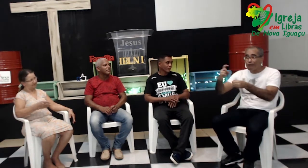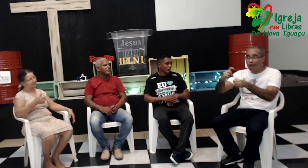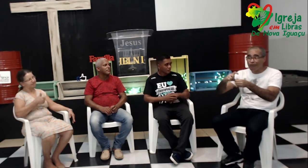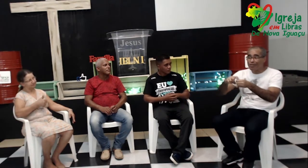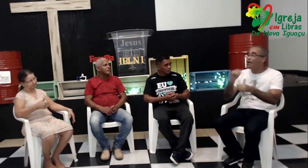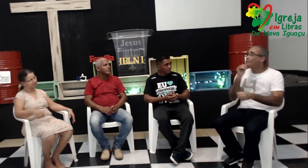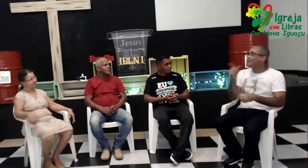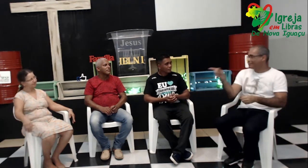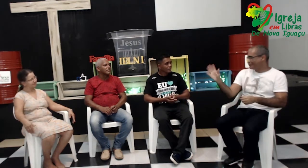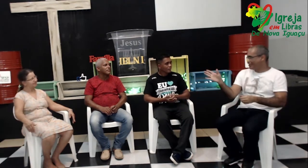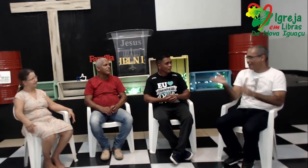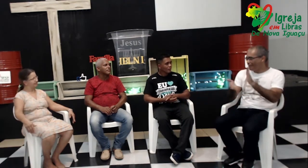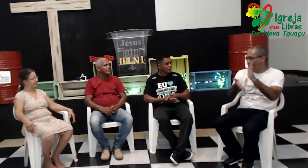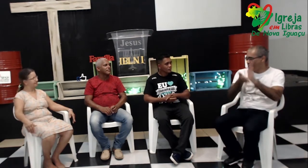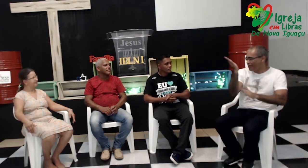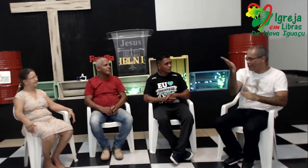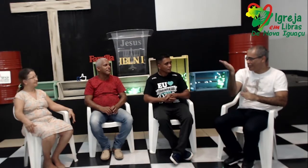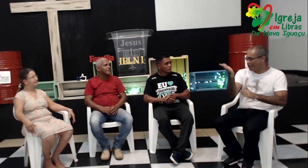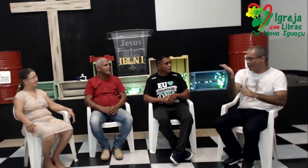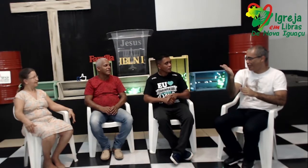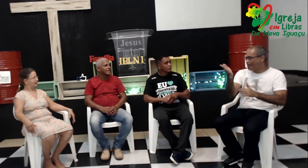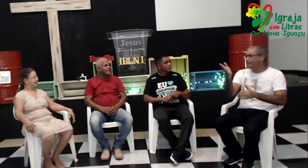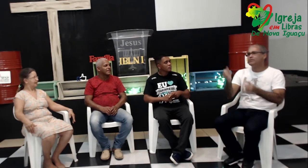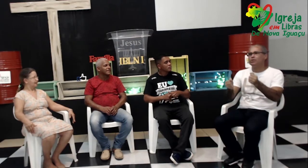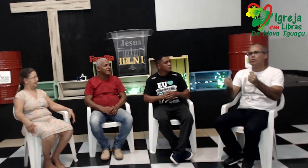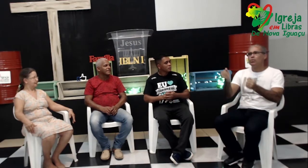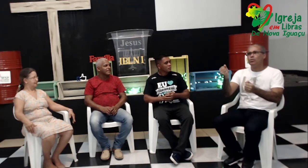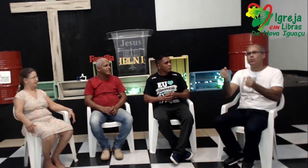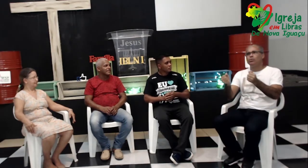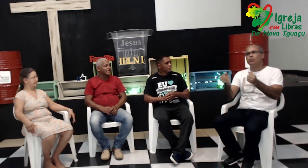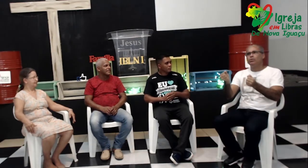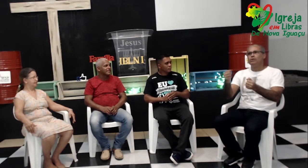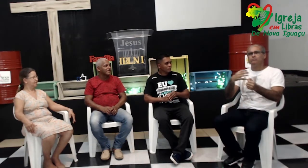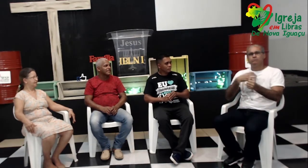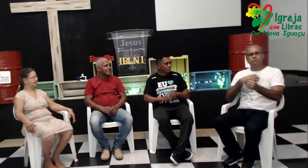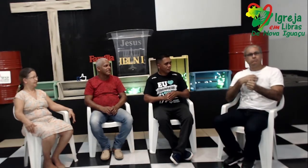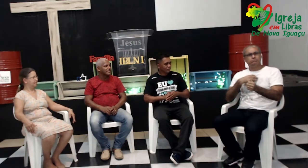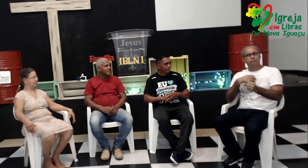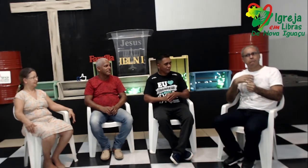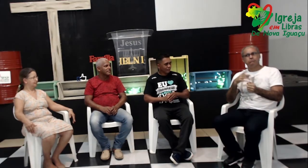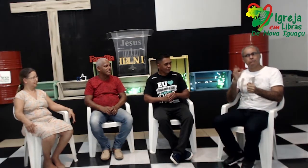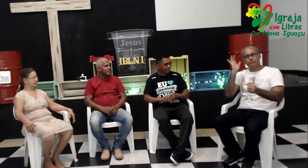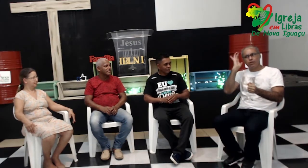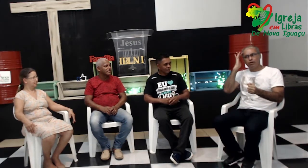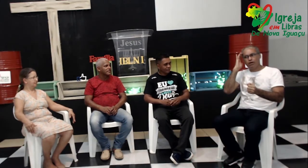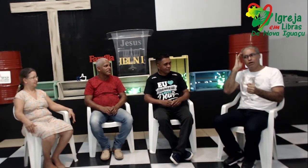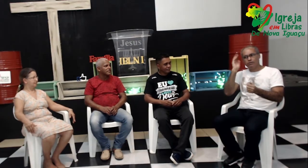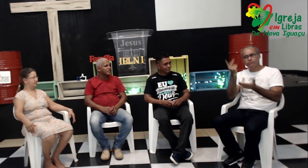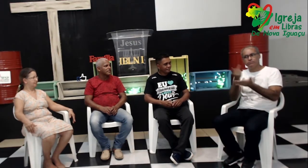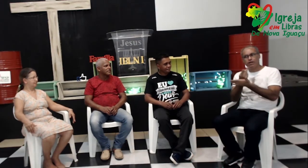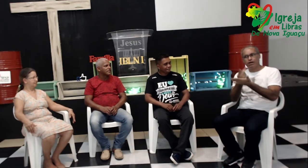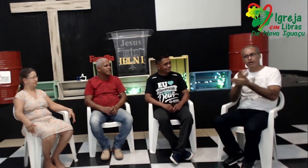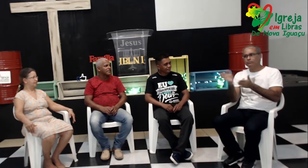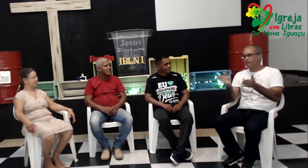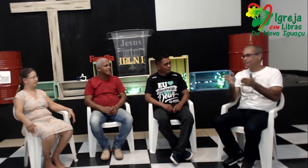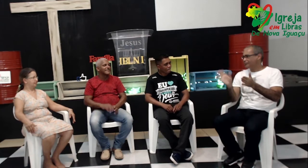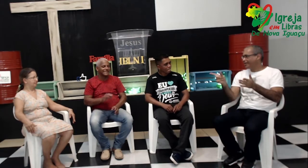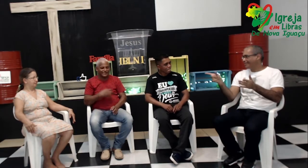mostrar que ele está no caminho errado, né? Você já viajou e já sentiu que estava no caminho errado?